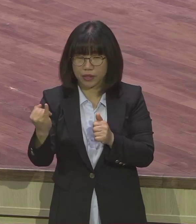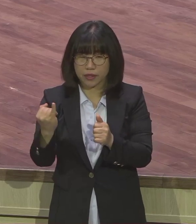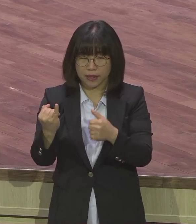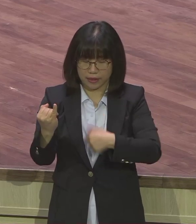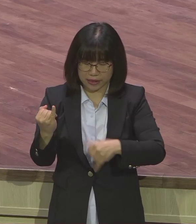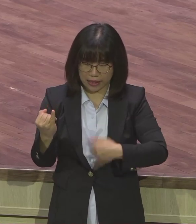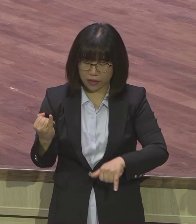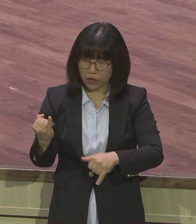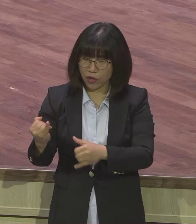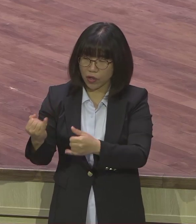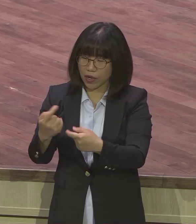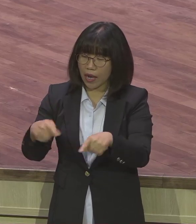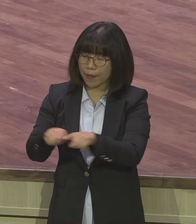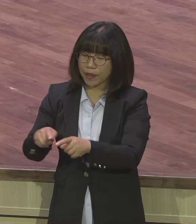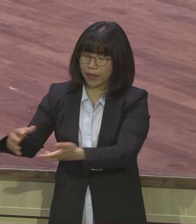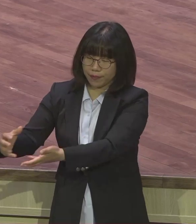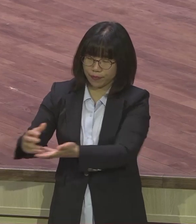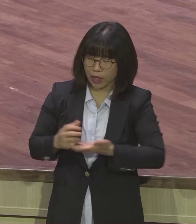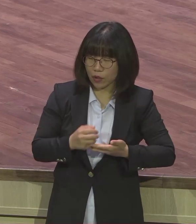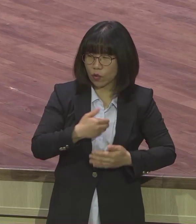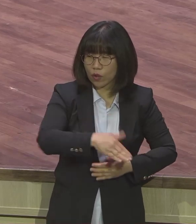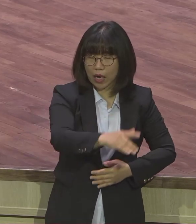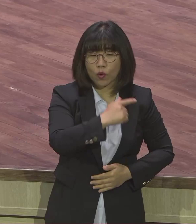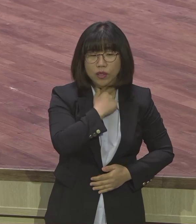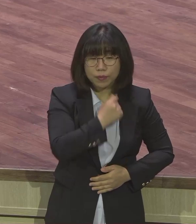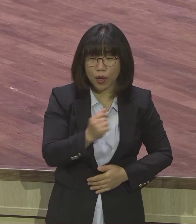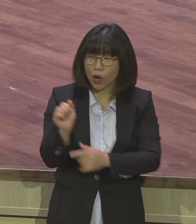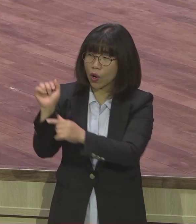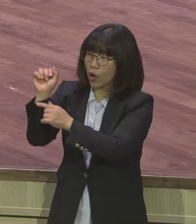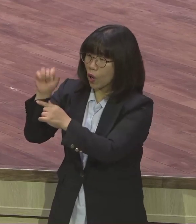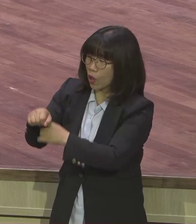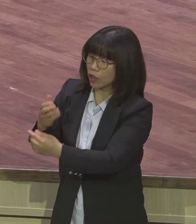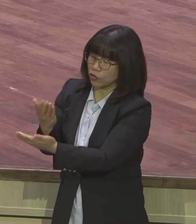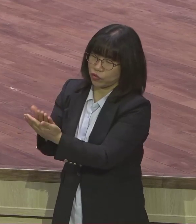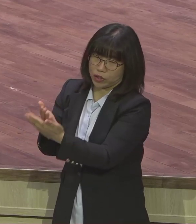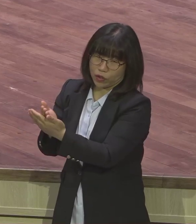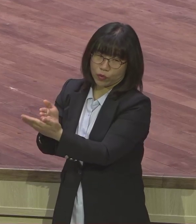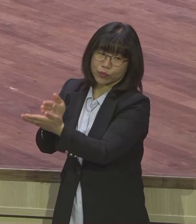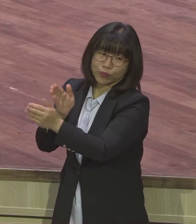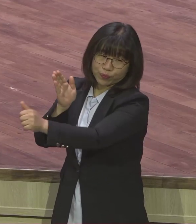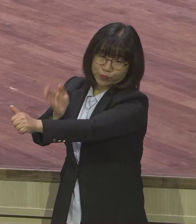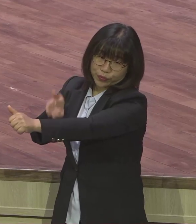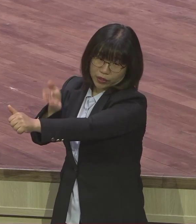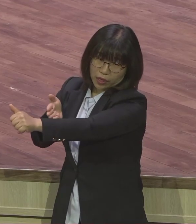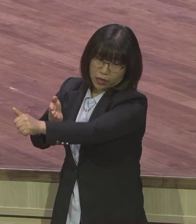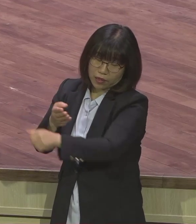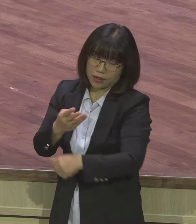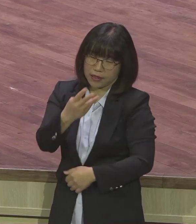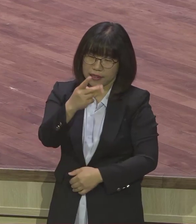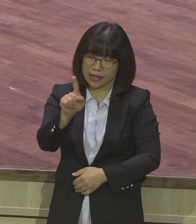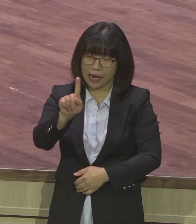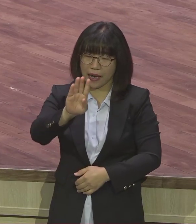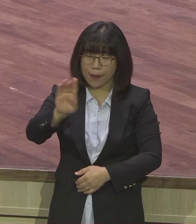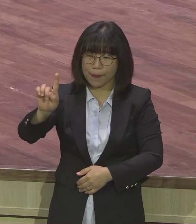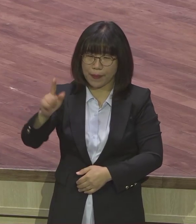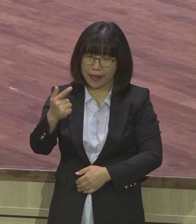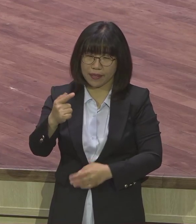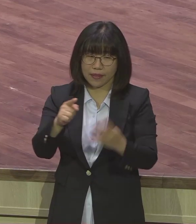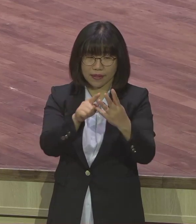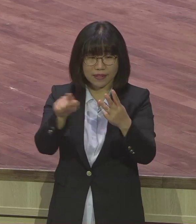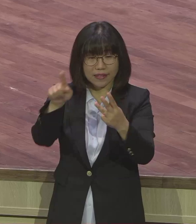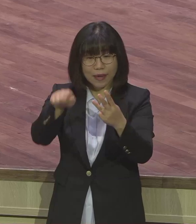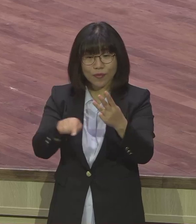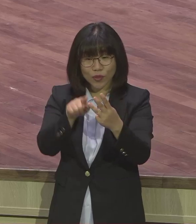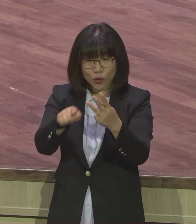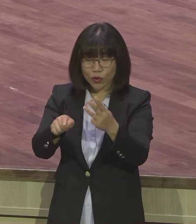구합니다. 왜냐? 당시의 이 문화는요, 야곱은 라반의 사위이기도 하지만은